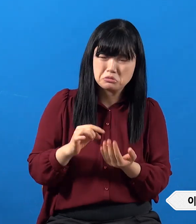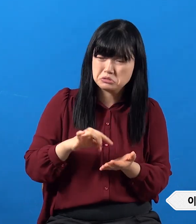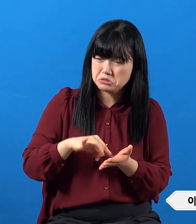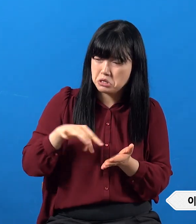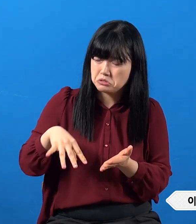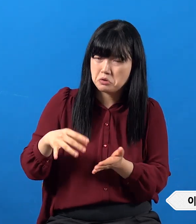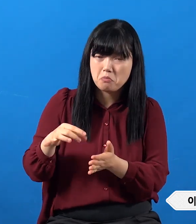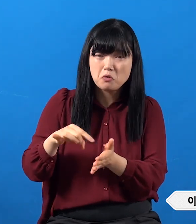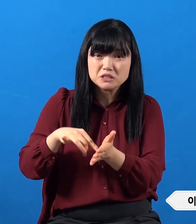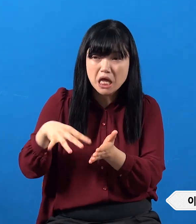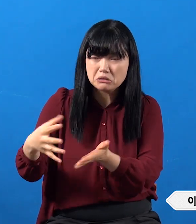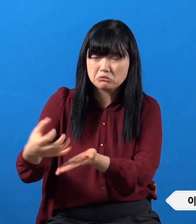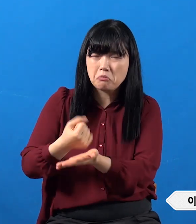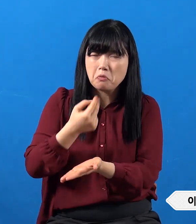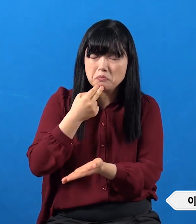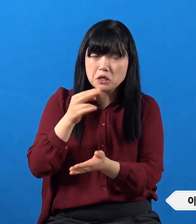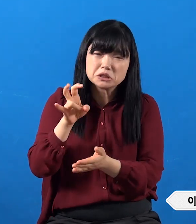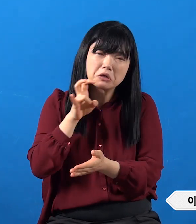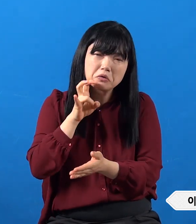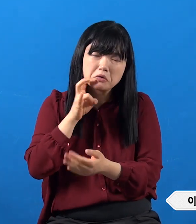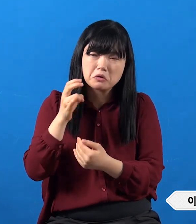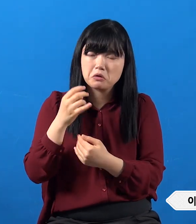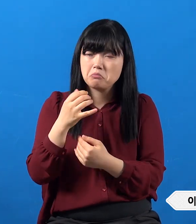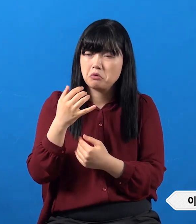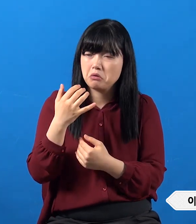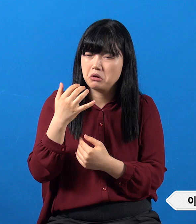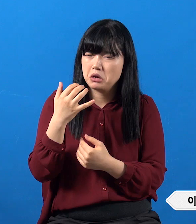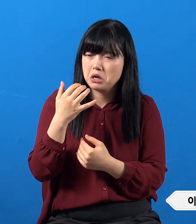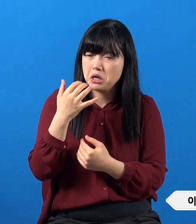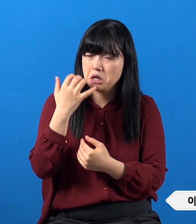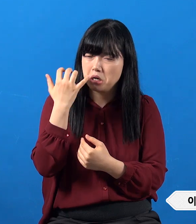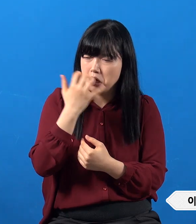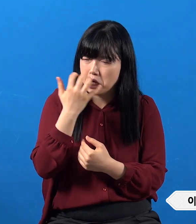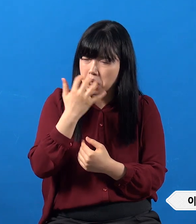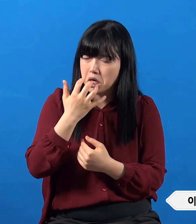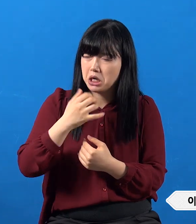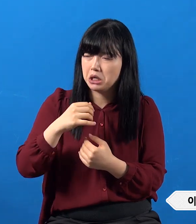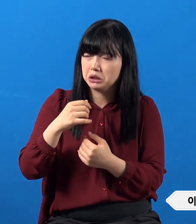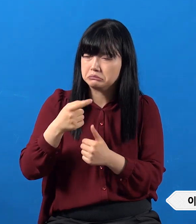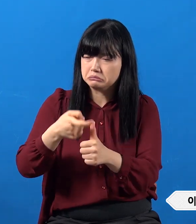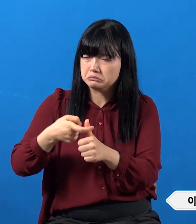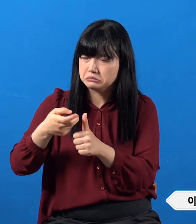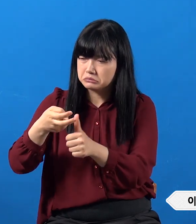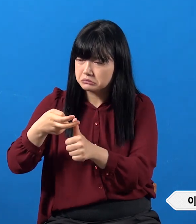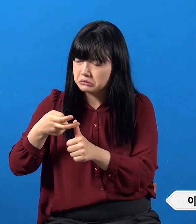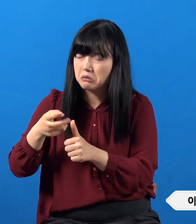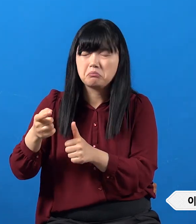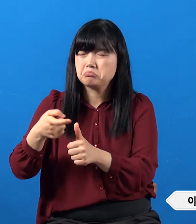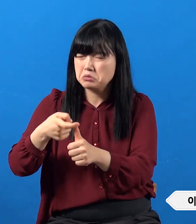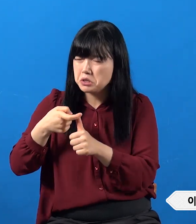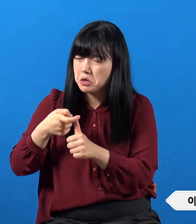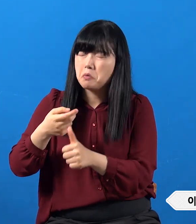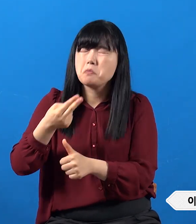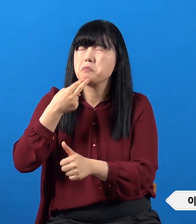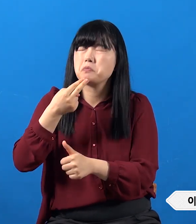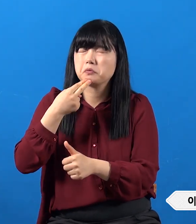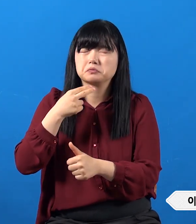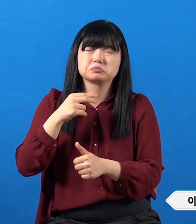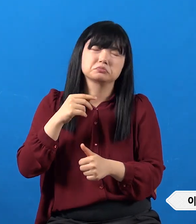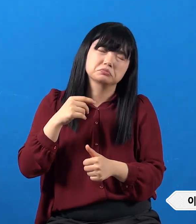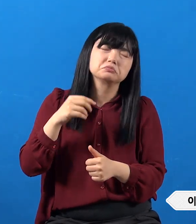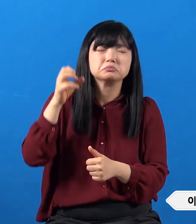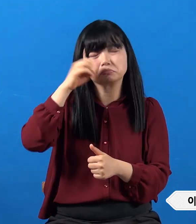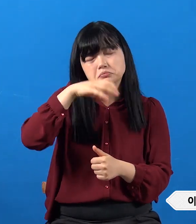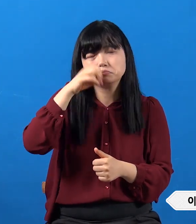세금을 착복한 일도 없었고 창녀처럼 그렇게 방탕하게 수많은 성적 파트너를 내가 바꾸면서